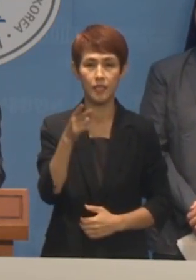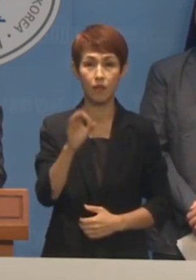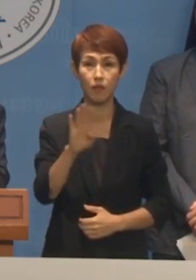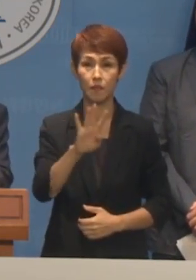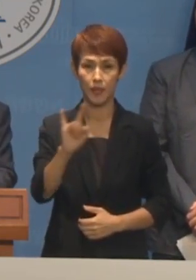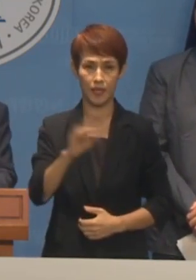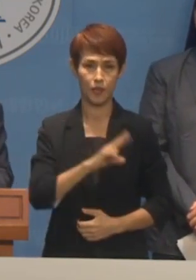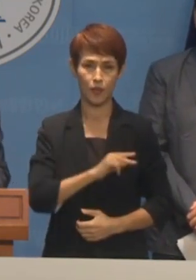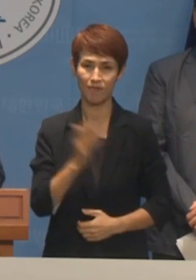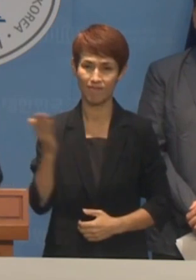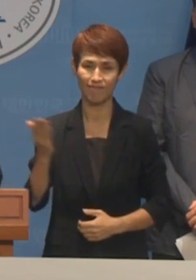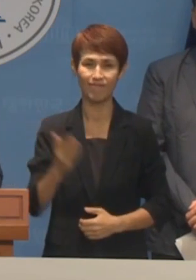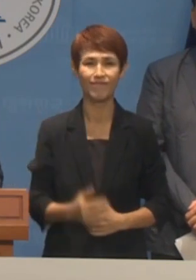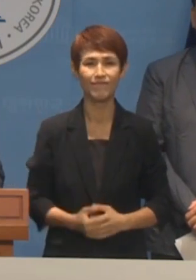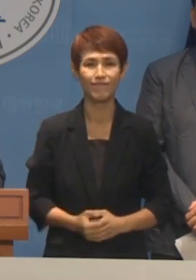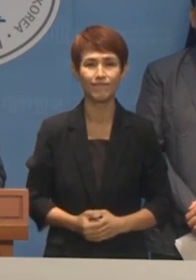주셨습니다.